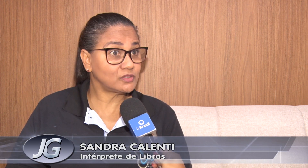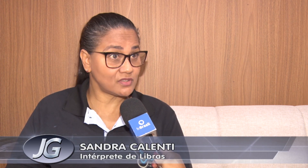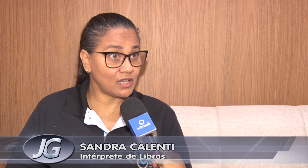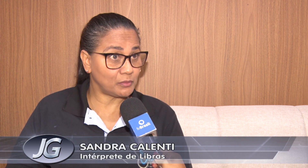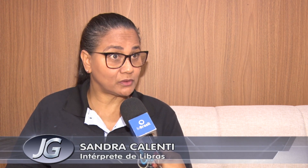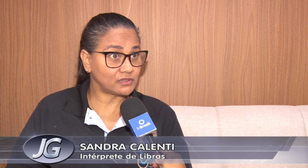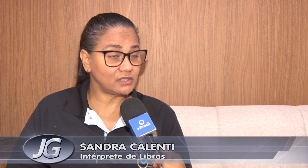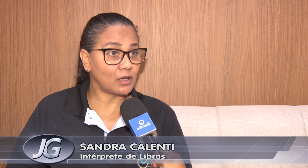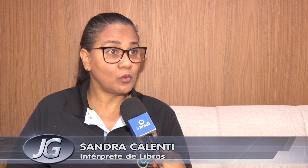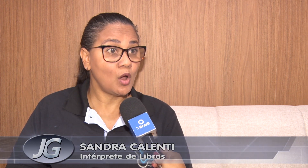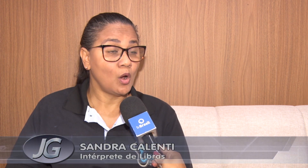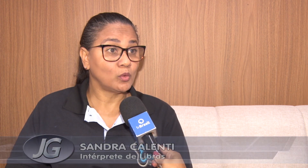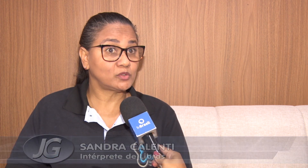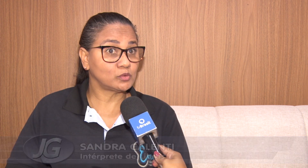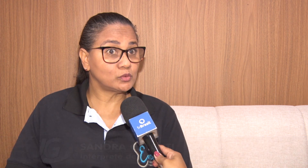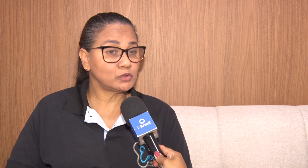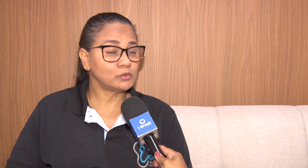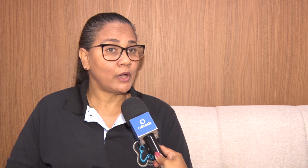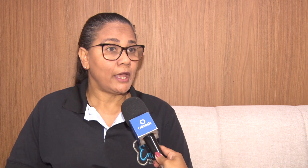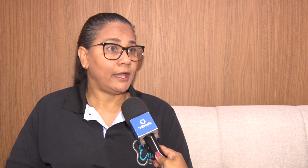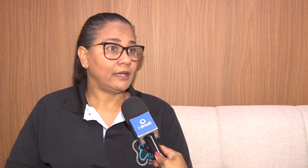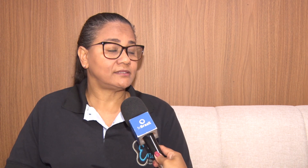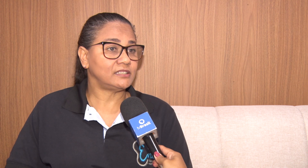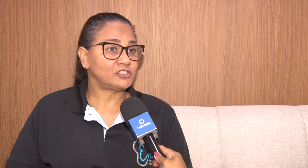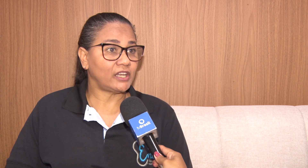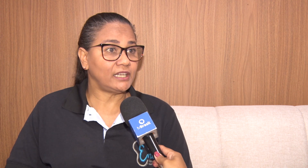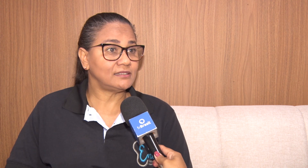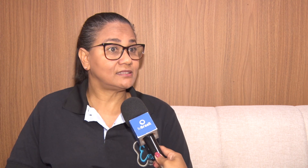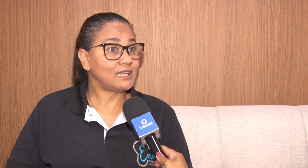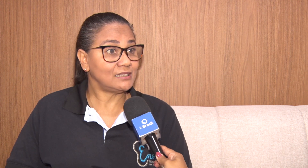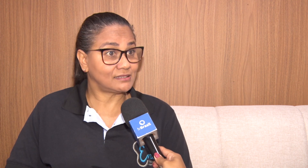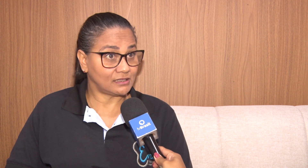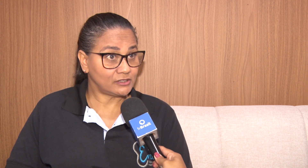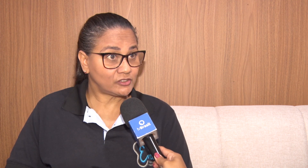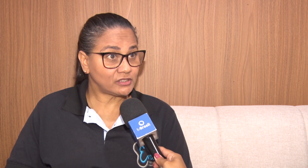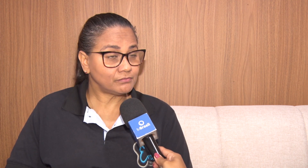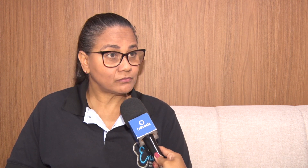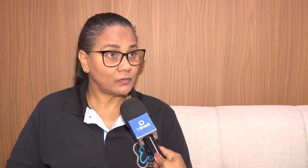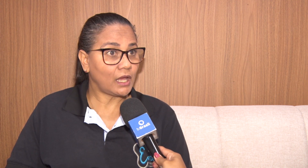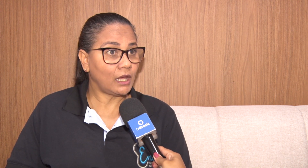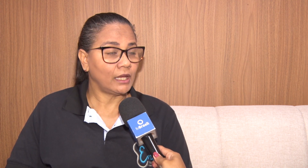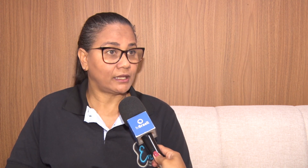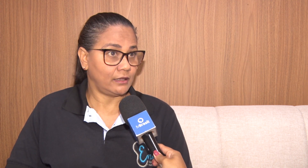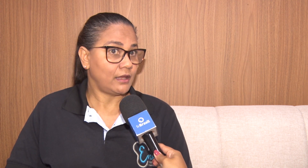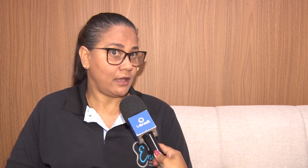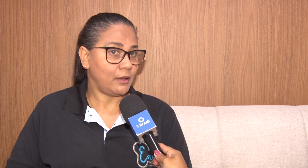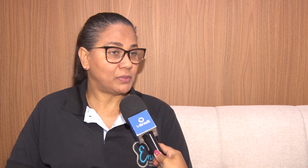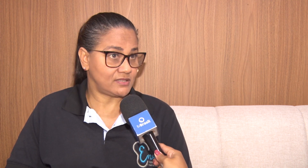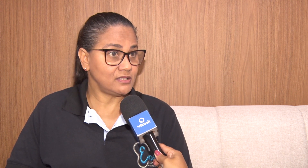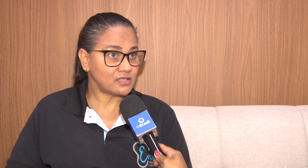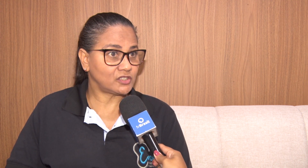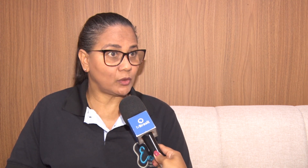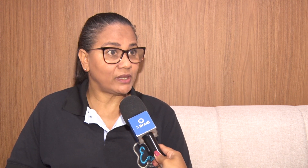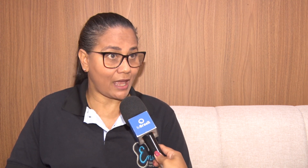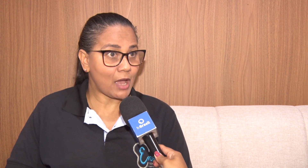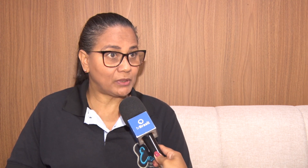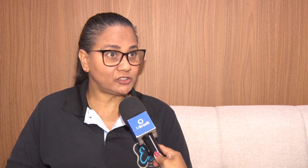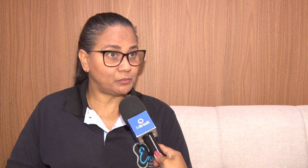os âmbitos. Então, o surdo, seja ele sinalizante, né? Precisa de ter um intérprete